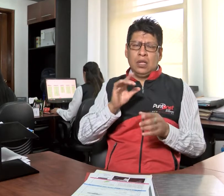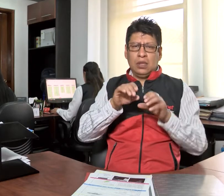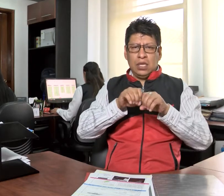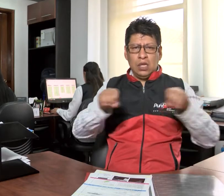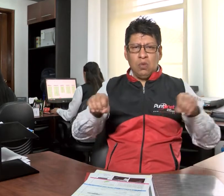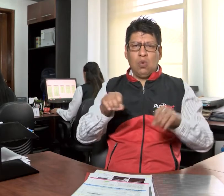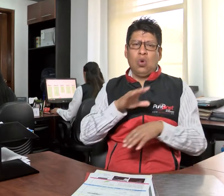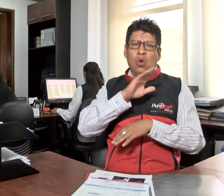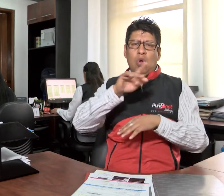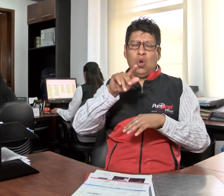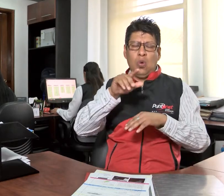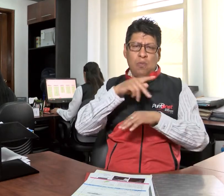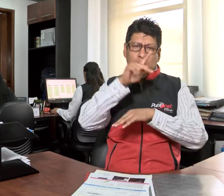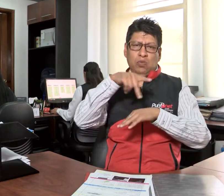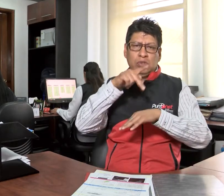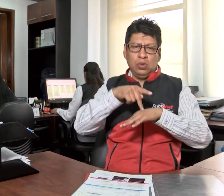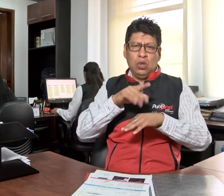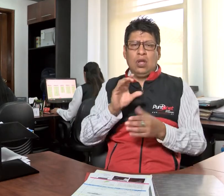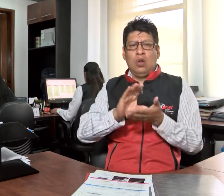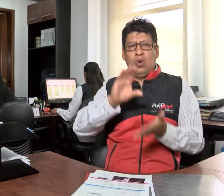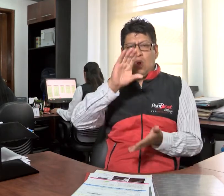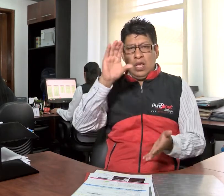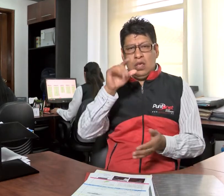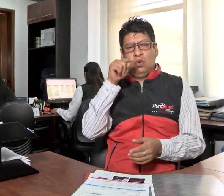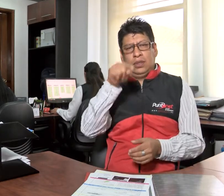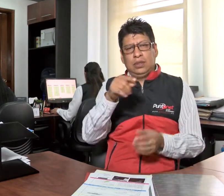el estudio es lo más importante